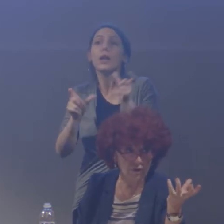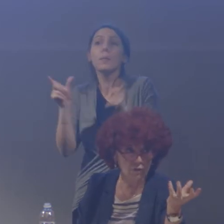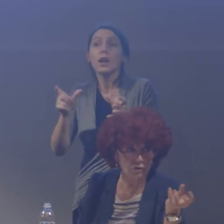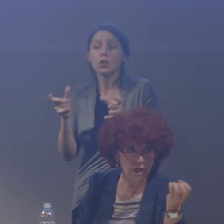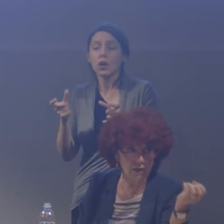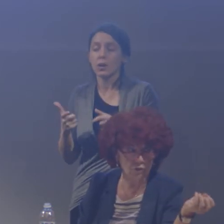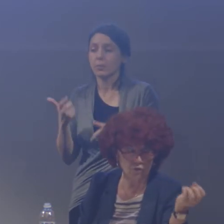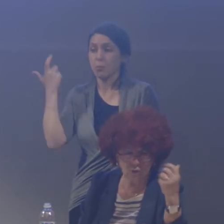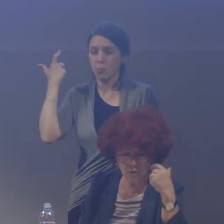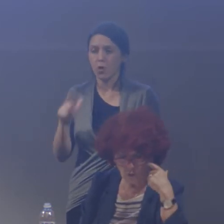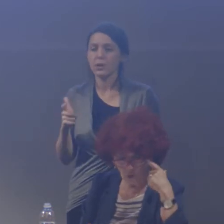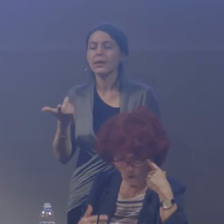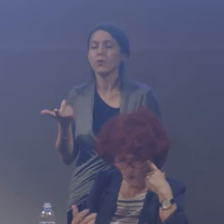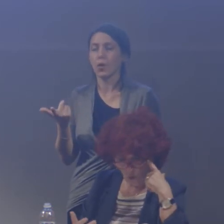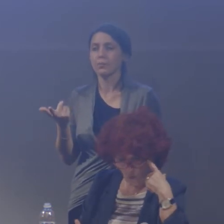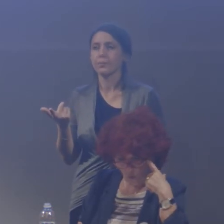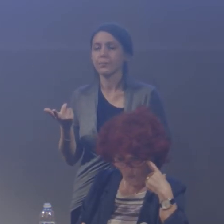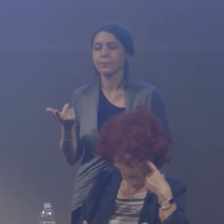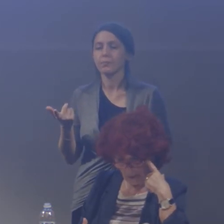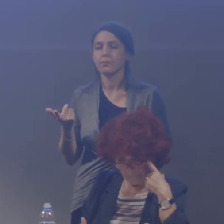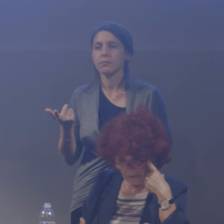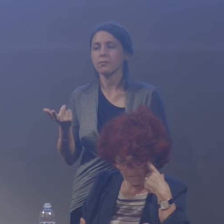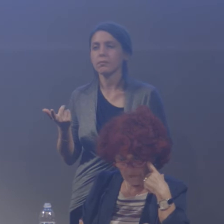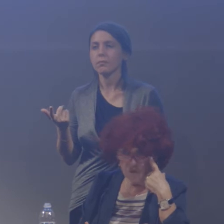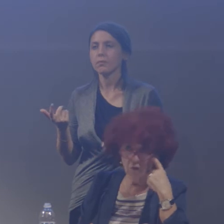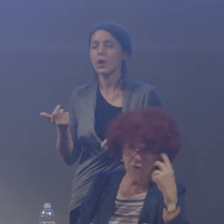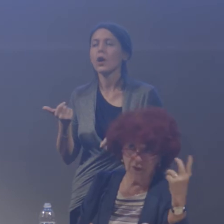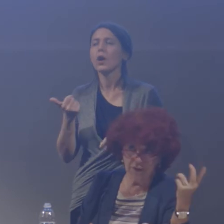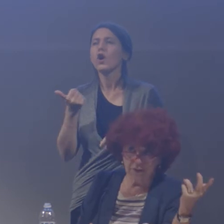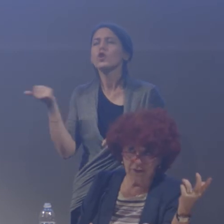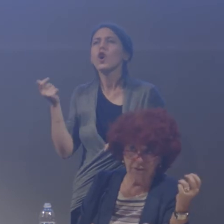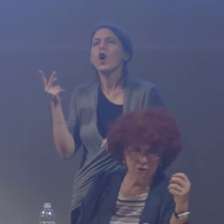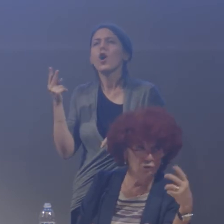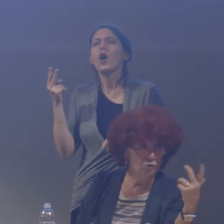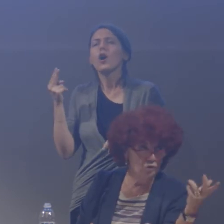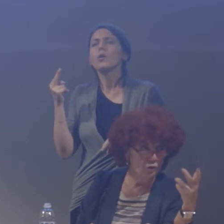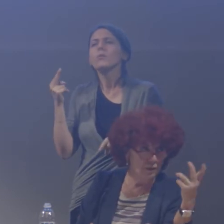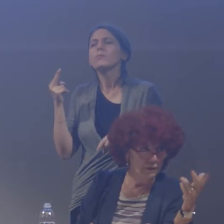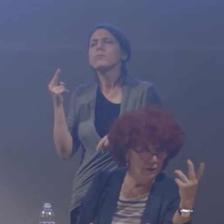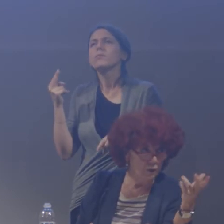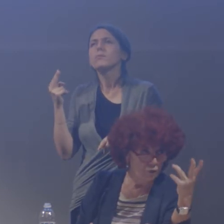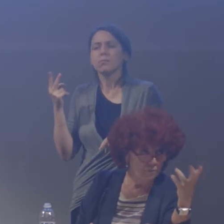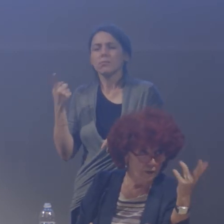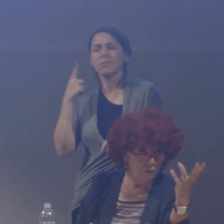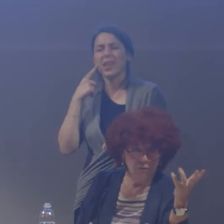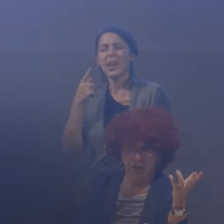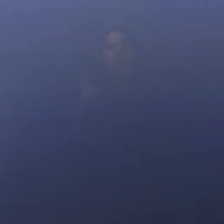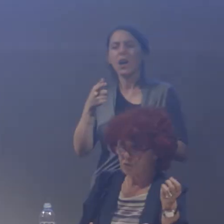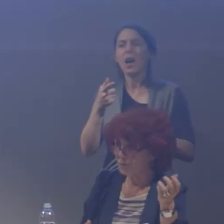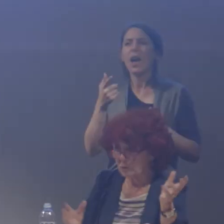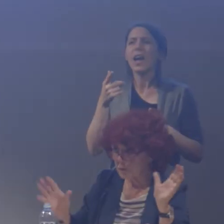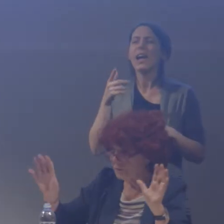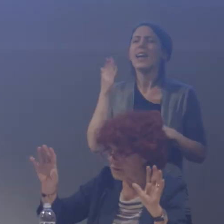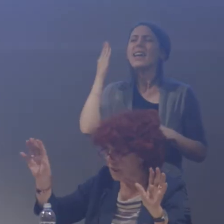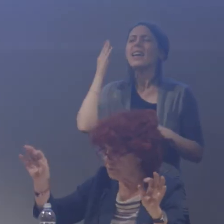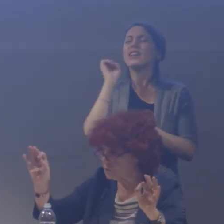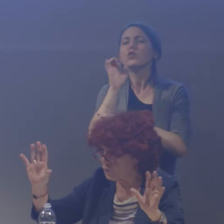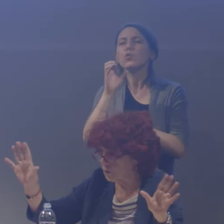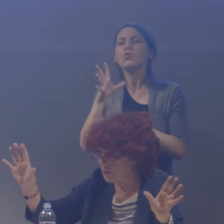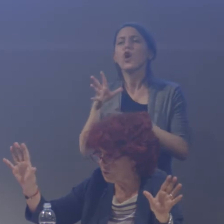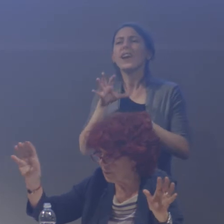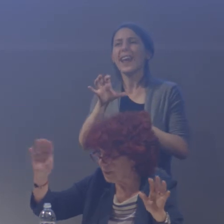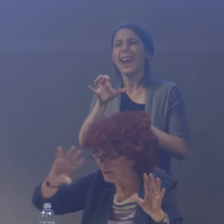bisognava incrociare non solo una visione di istruzione e di recupero da questo punto di vista.